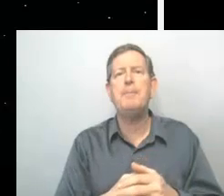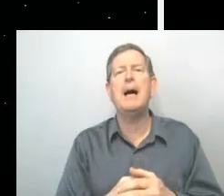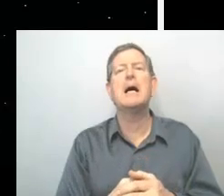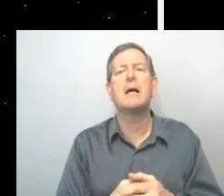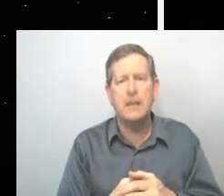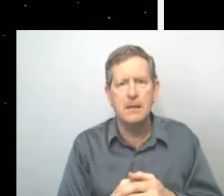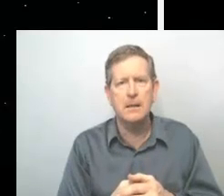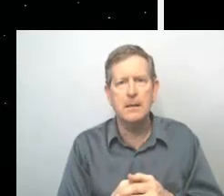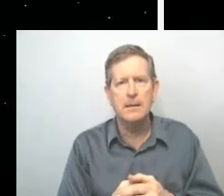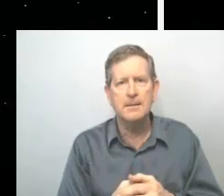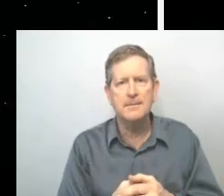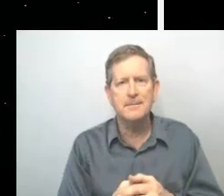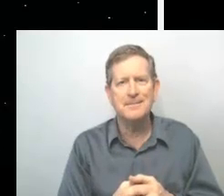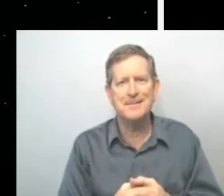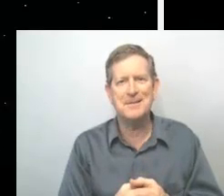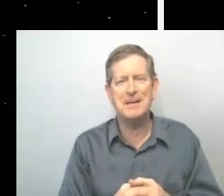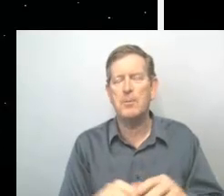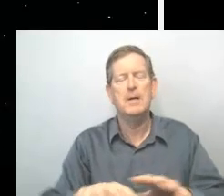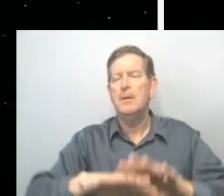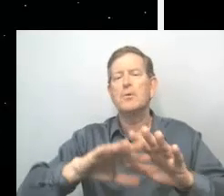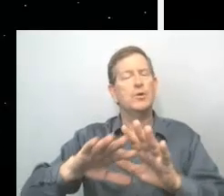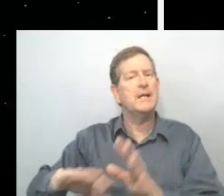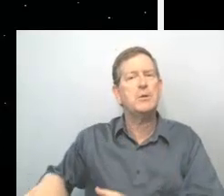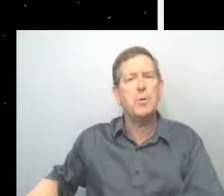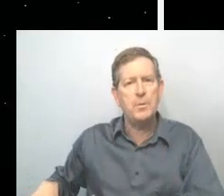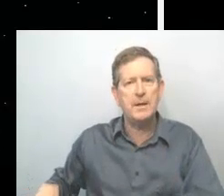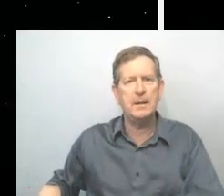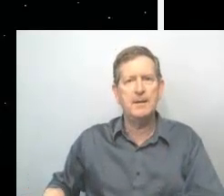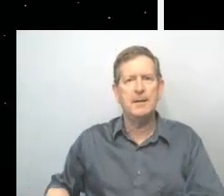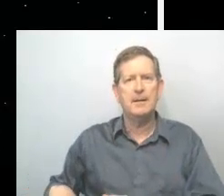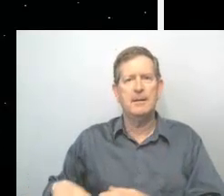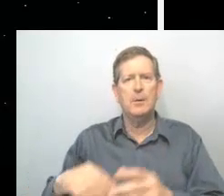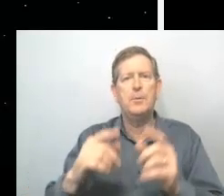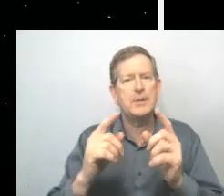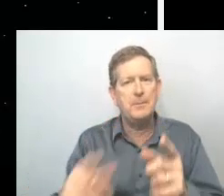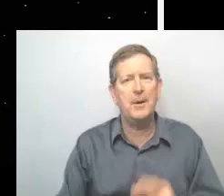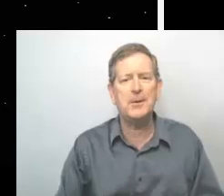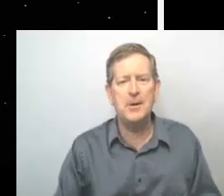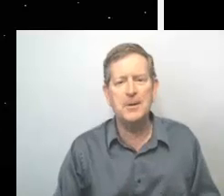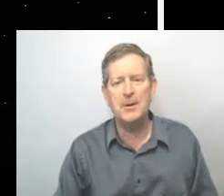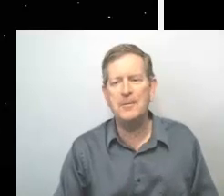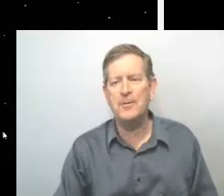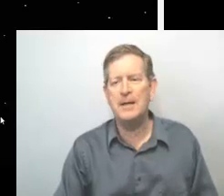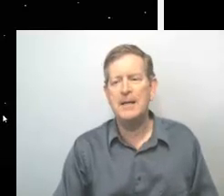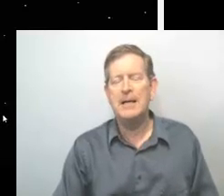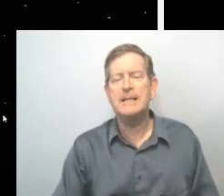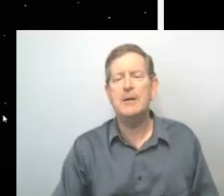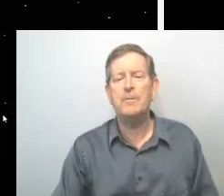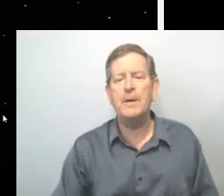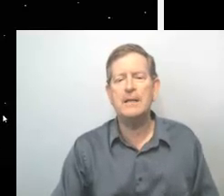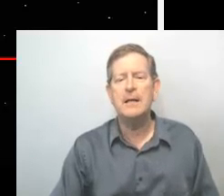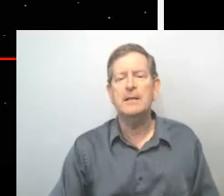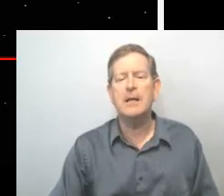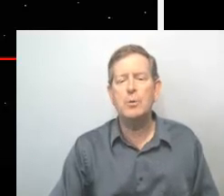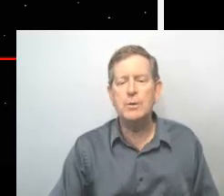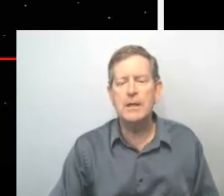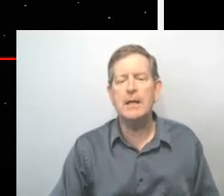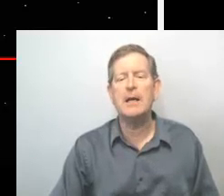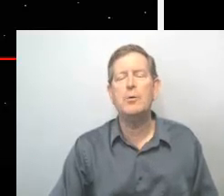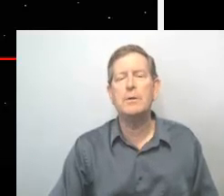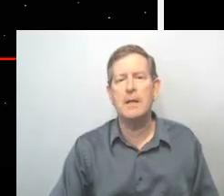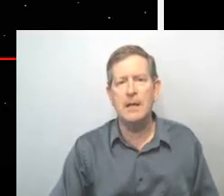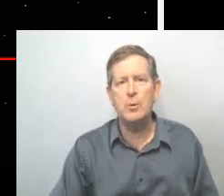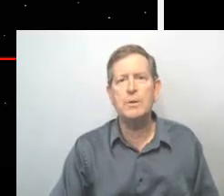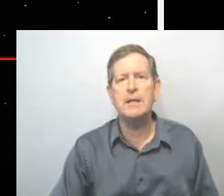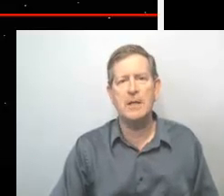Préparer, prépare. Ok, bon, je laisse tomber. Le plus important, encore une fois, c'est le fait